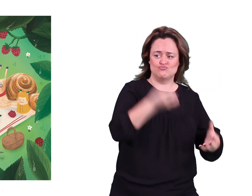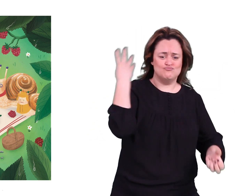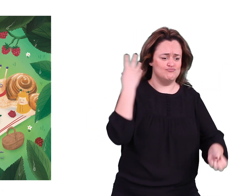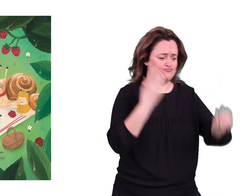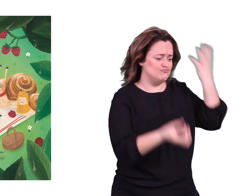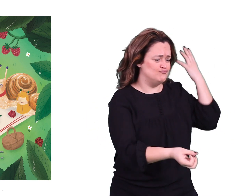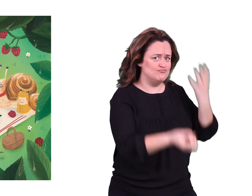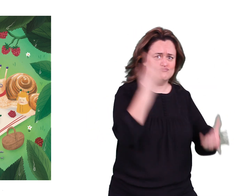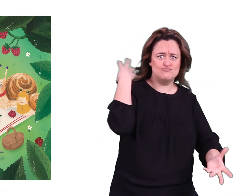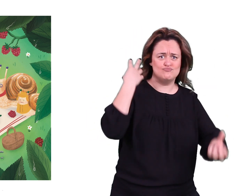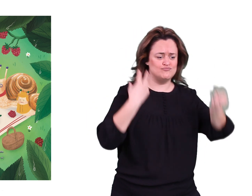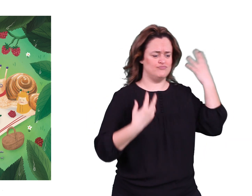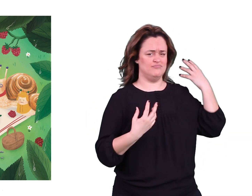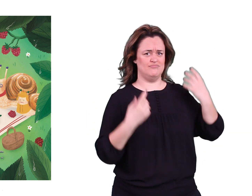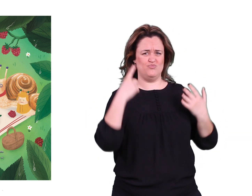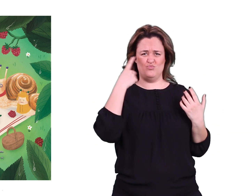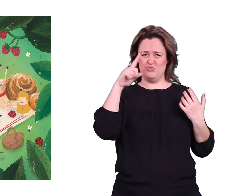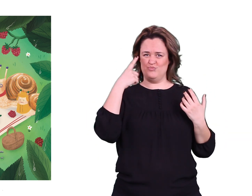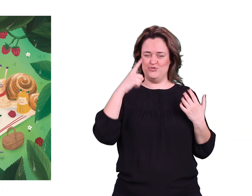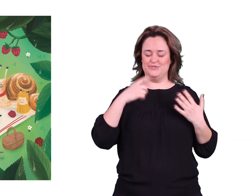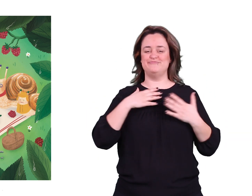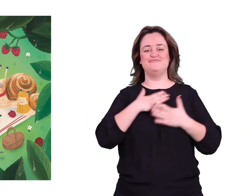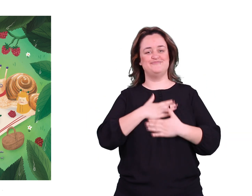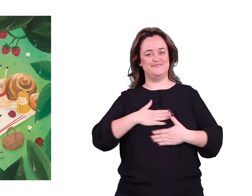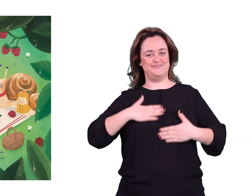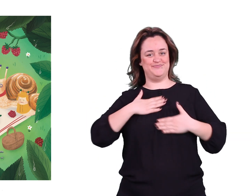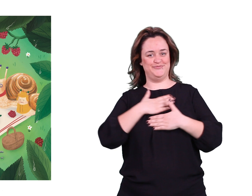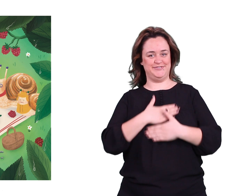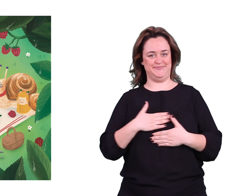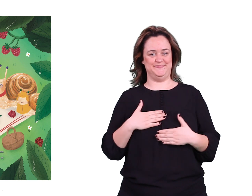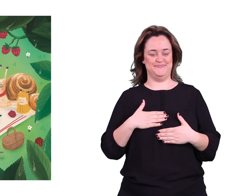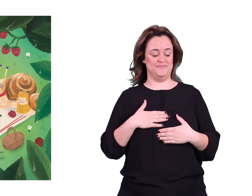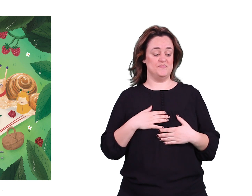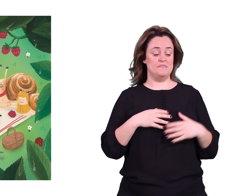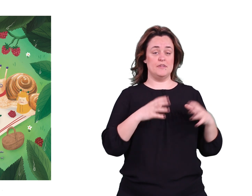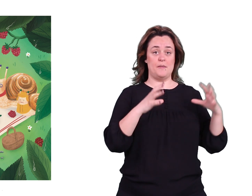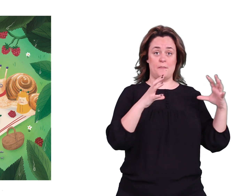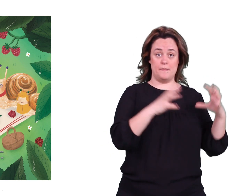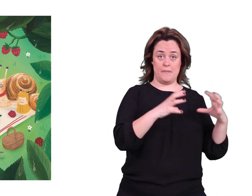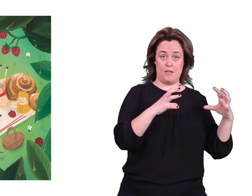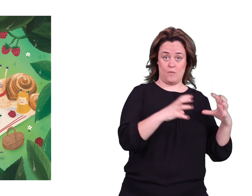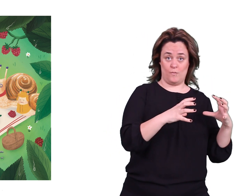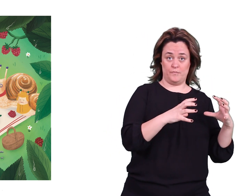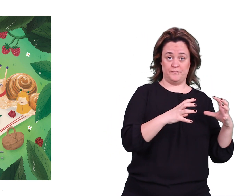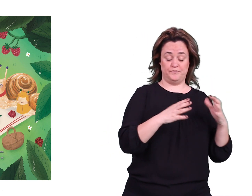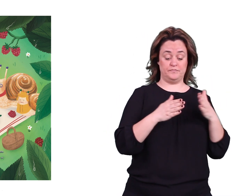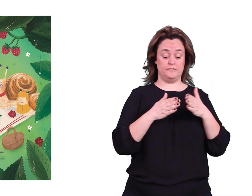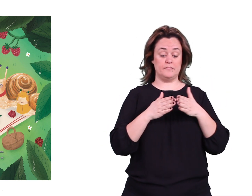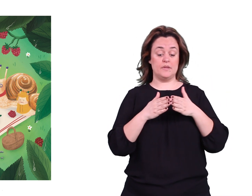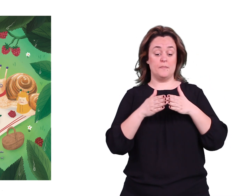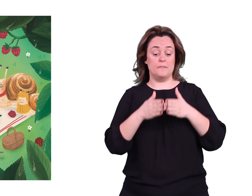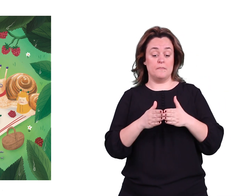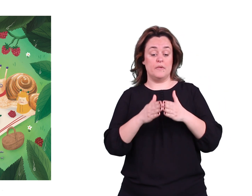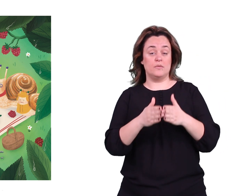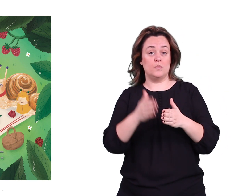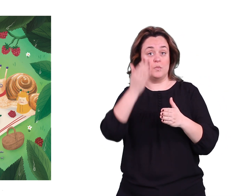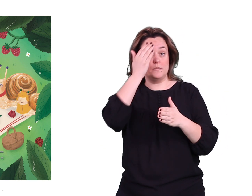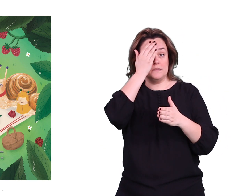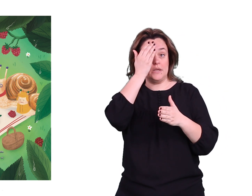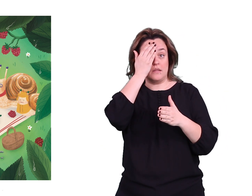tout pour s'amuser. Le ballon, le bateau